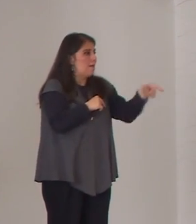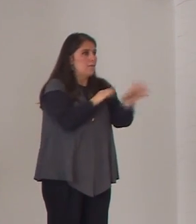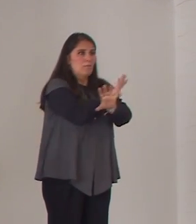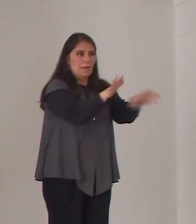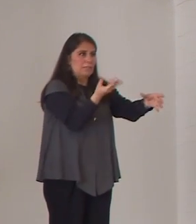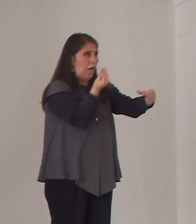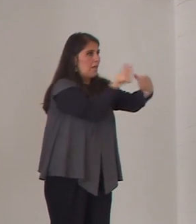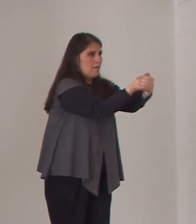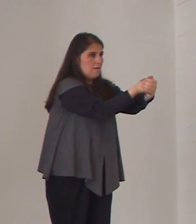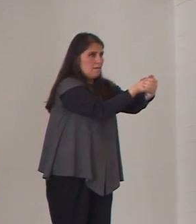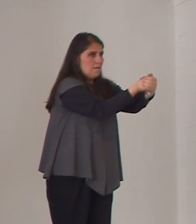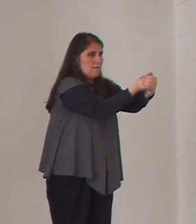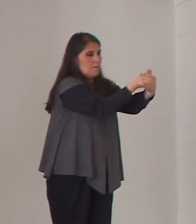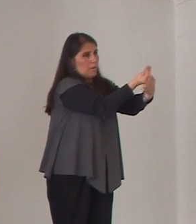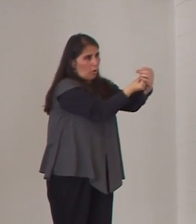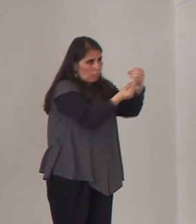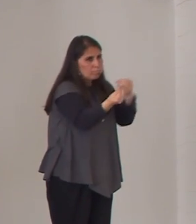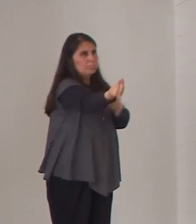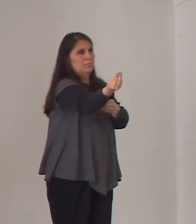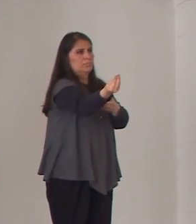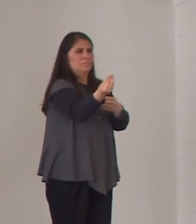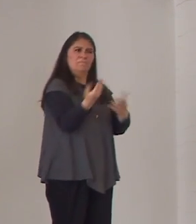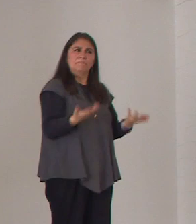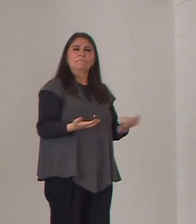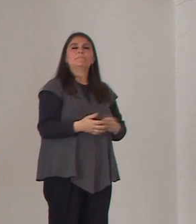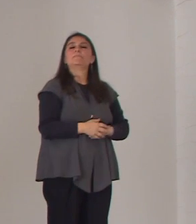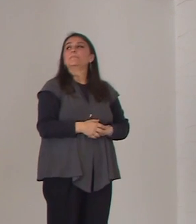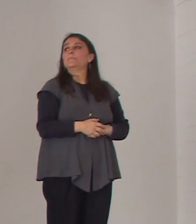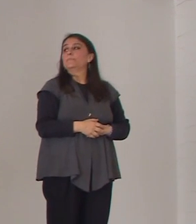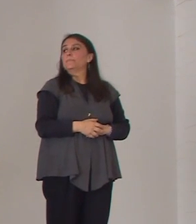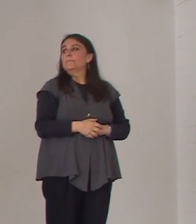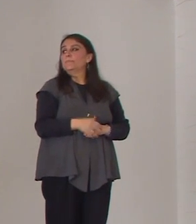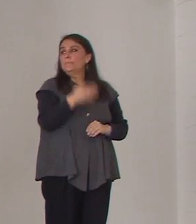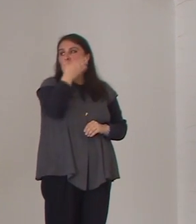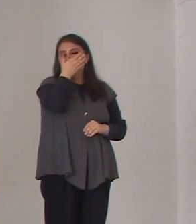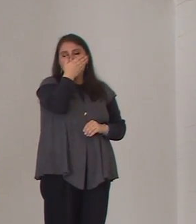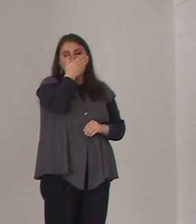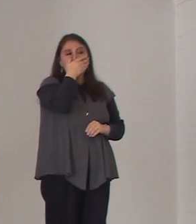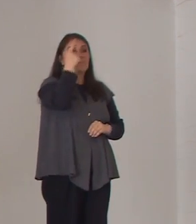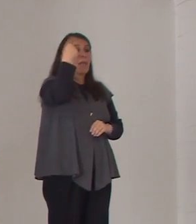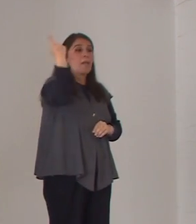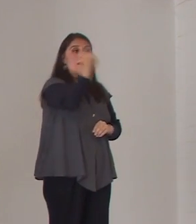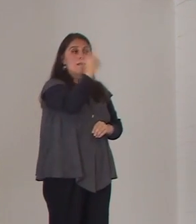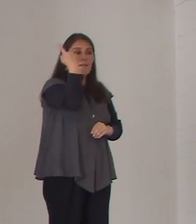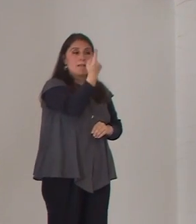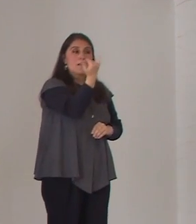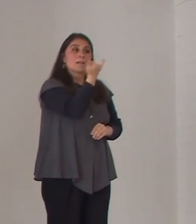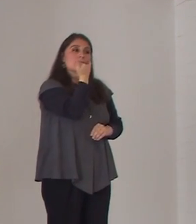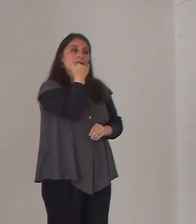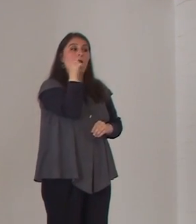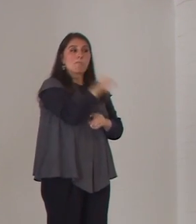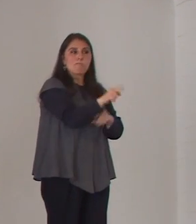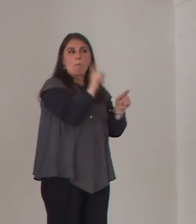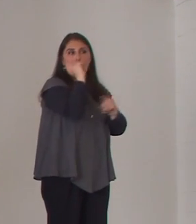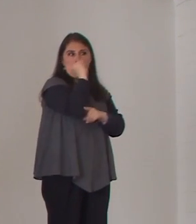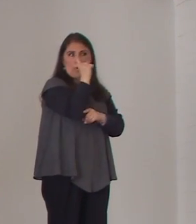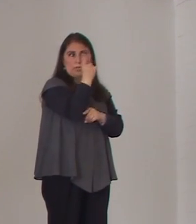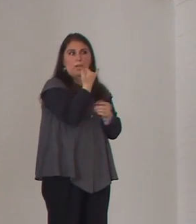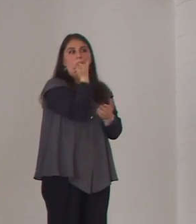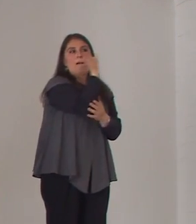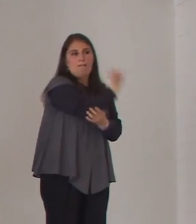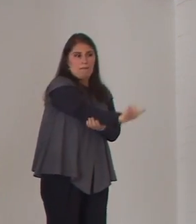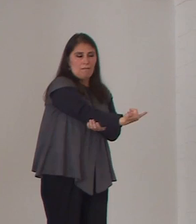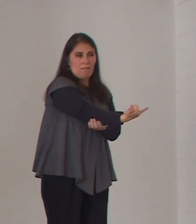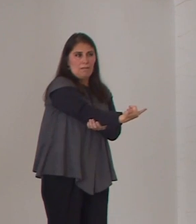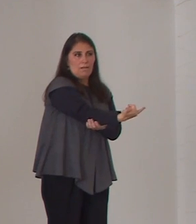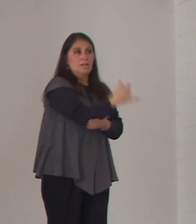Diría yo que en términos generales es una política pues, que está situada allí, en la que han